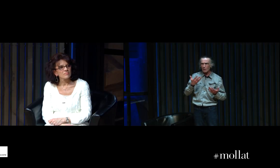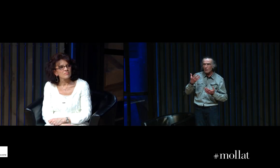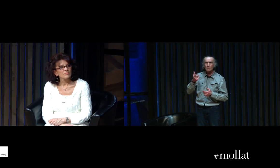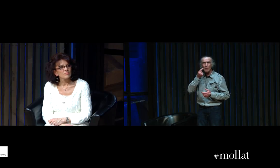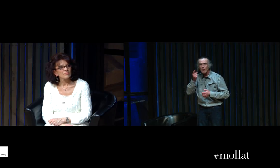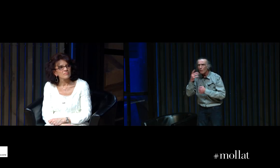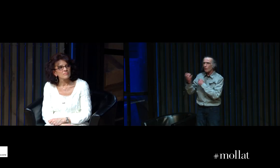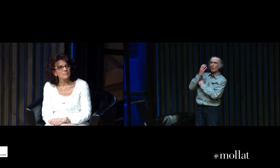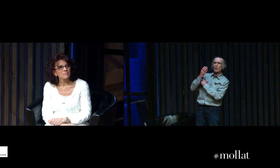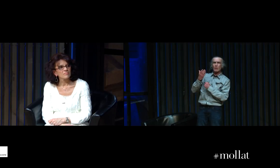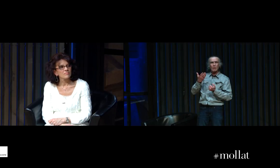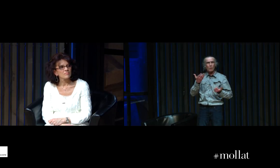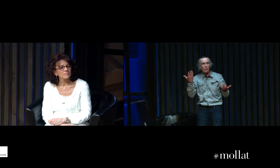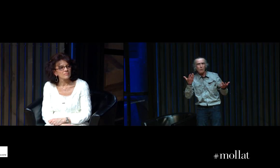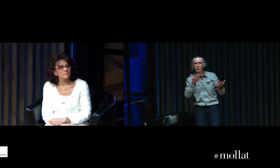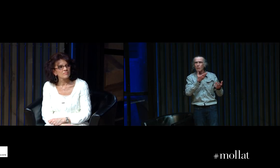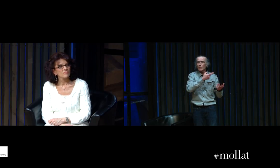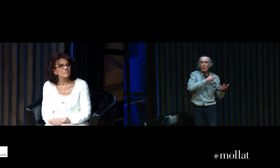qui pour le coup